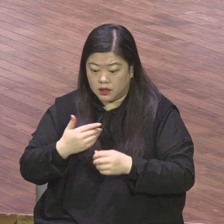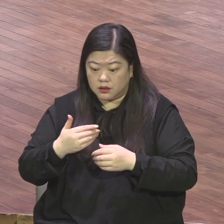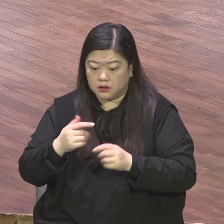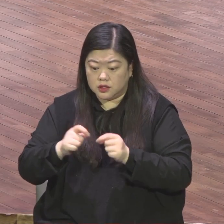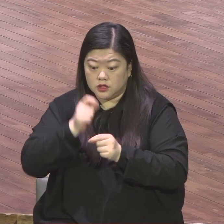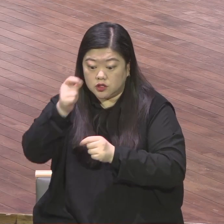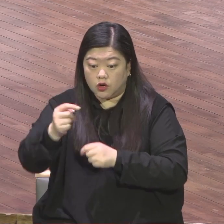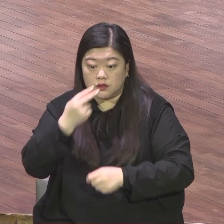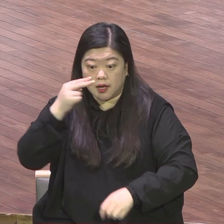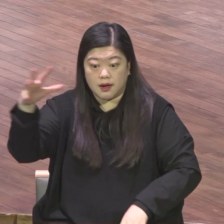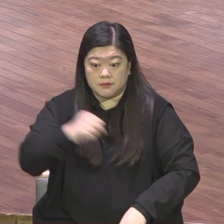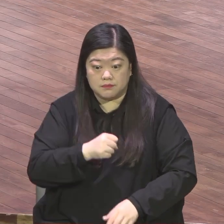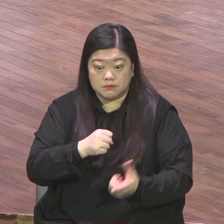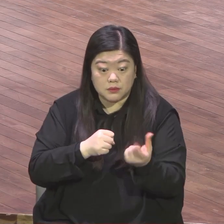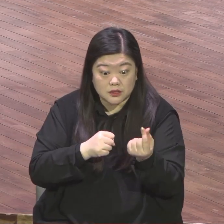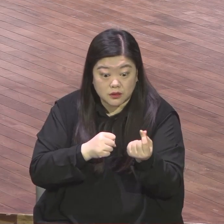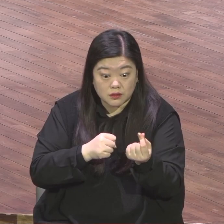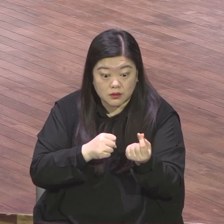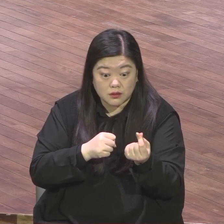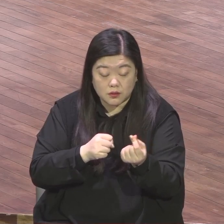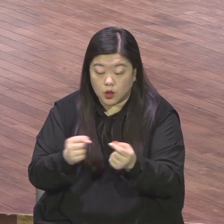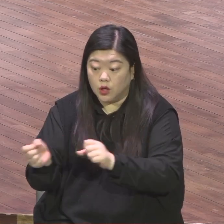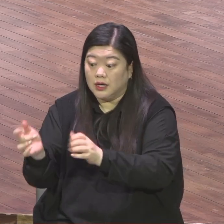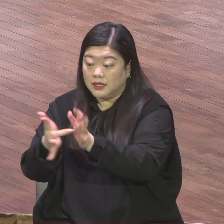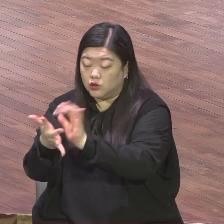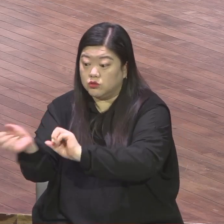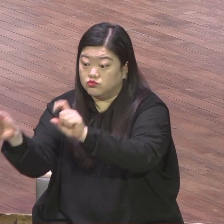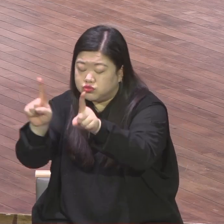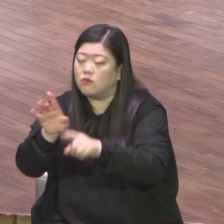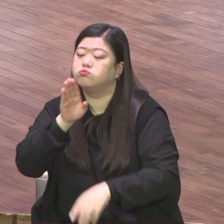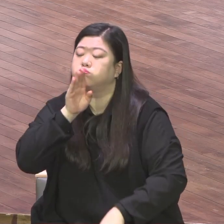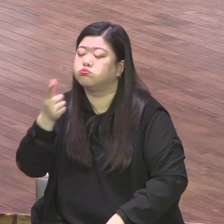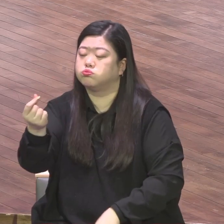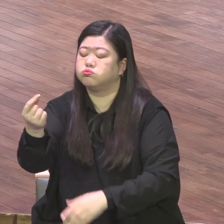거니까 부활을 믿으면 영생한다는 거예요.